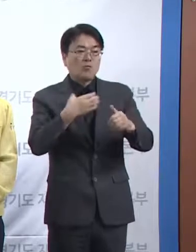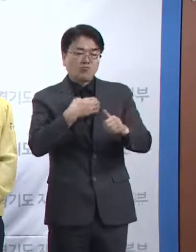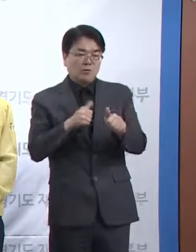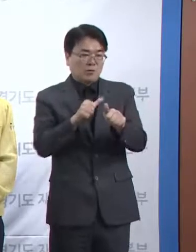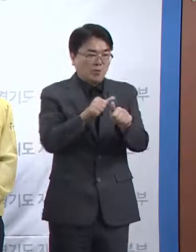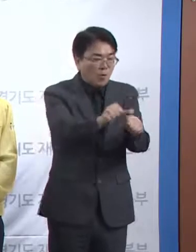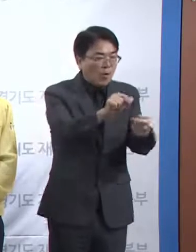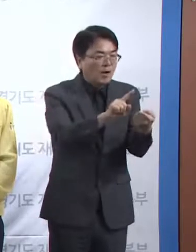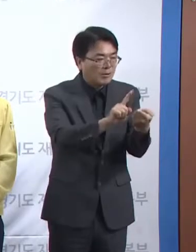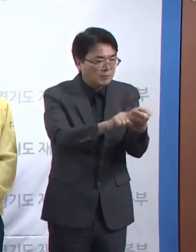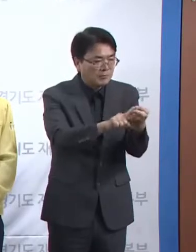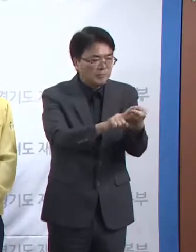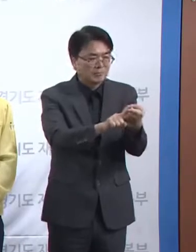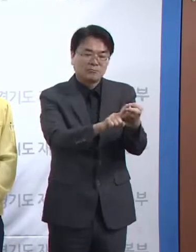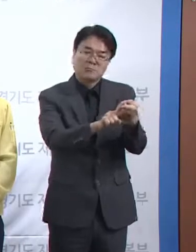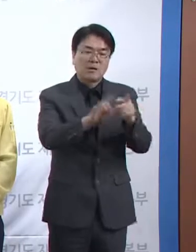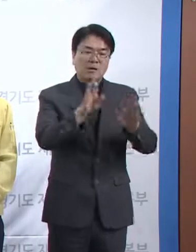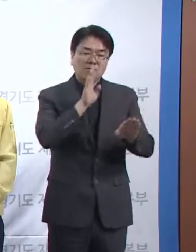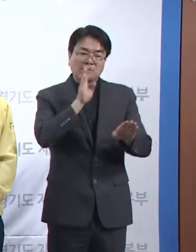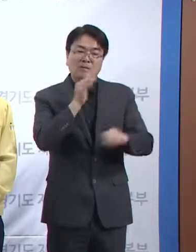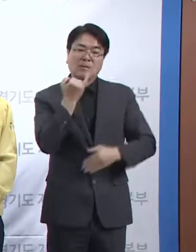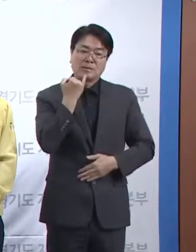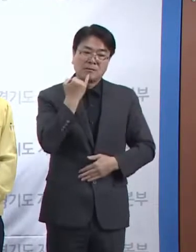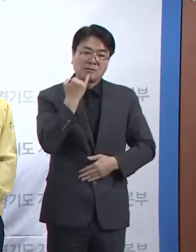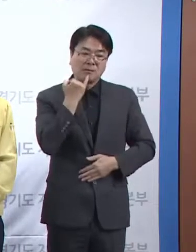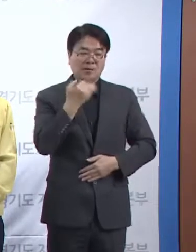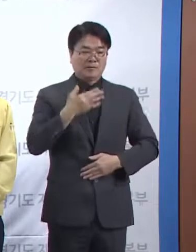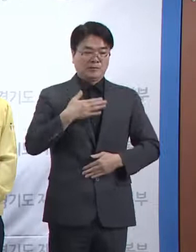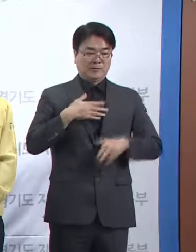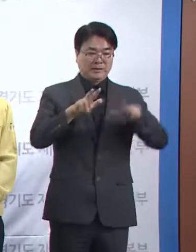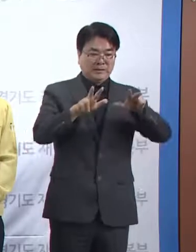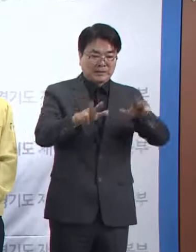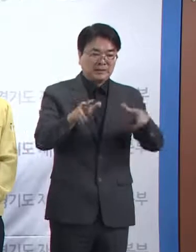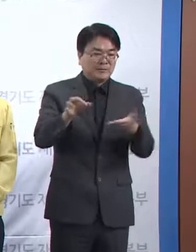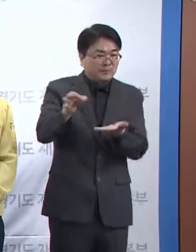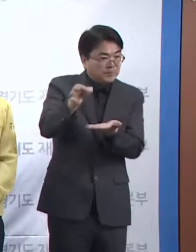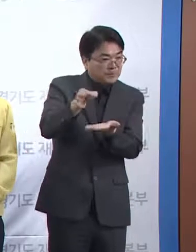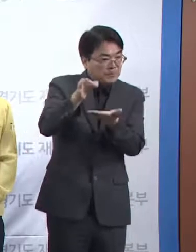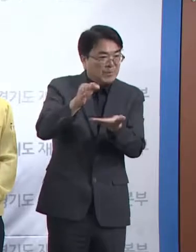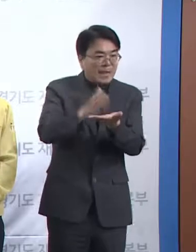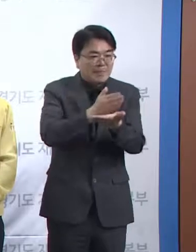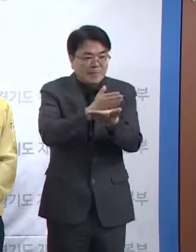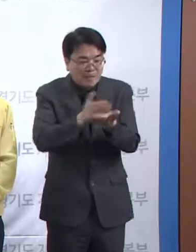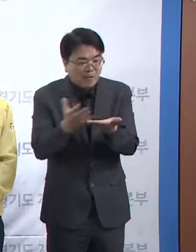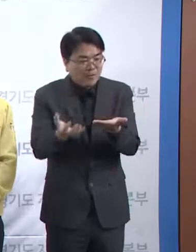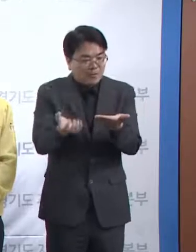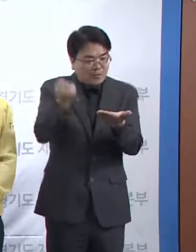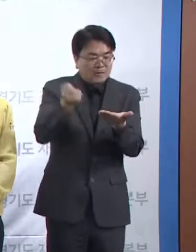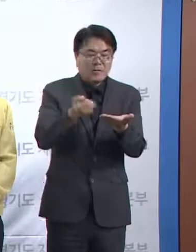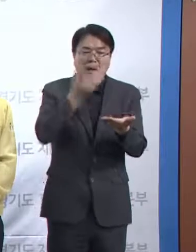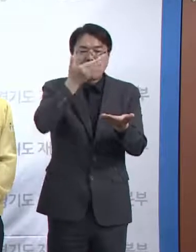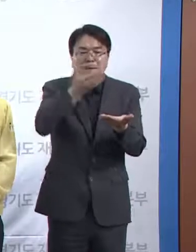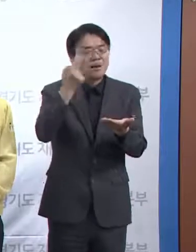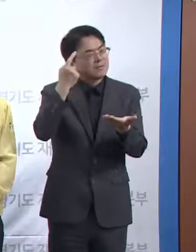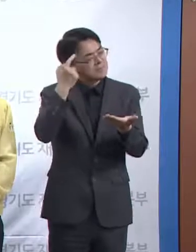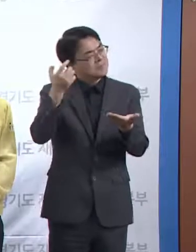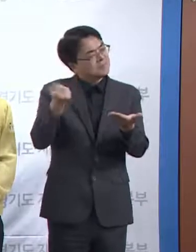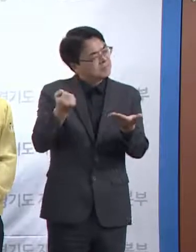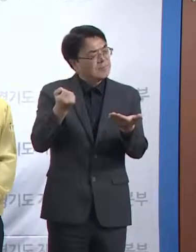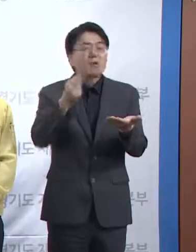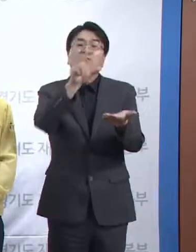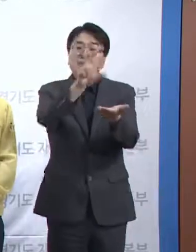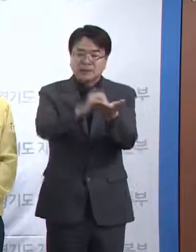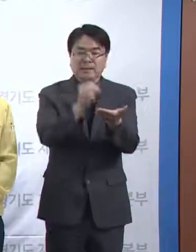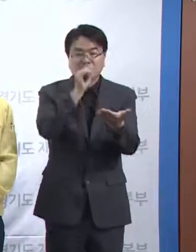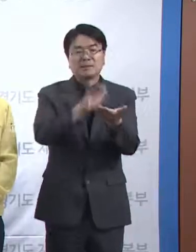극복하는 것이 자산 배분배, 자원 배분배 측면에서 바람직하다라는 생각은 갖고 있습니다.